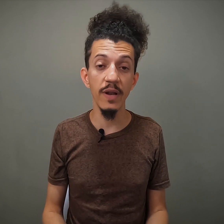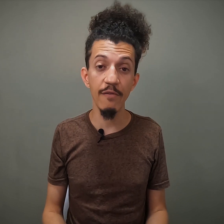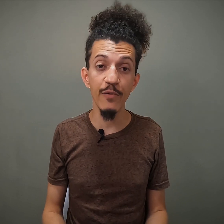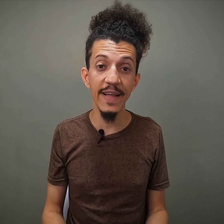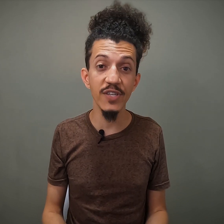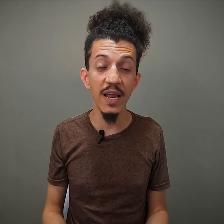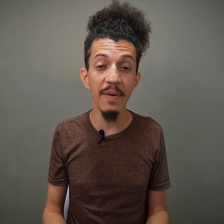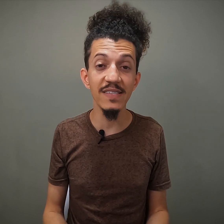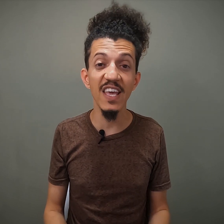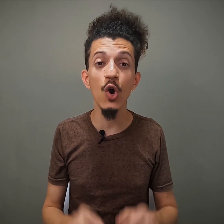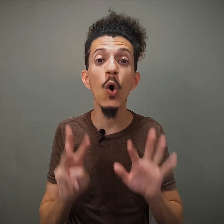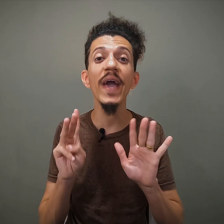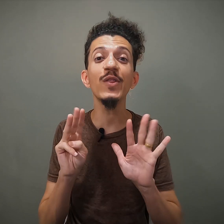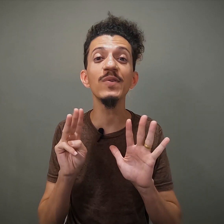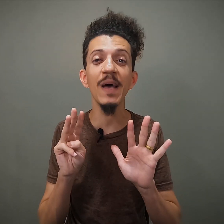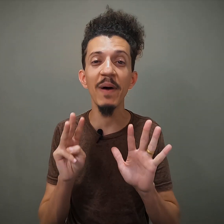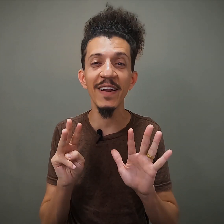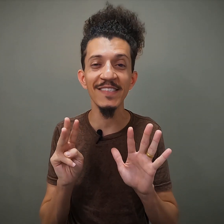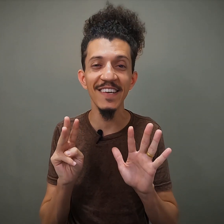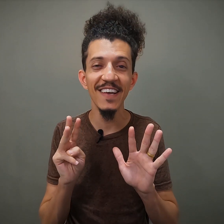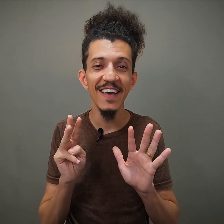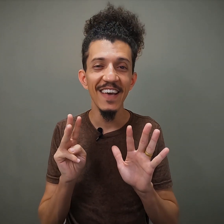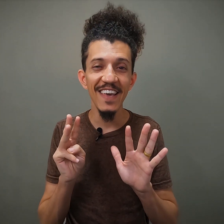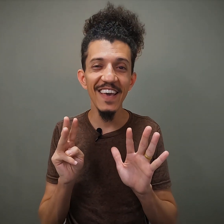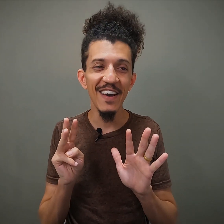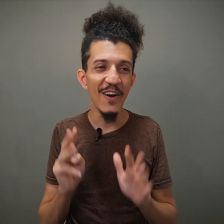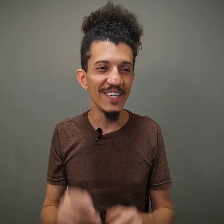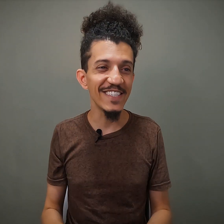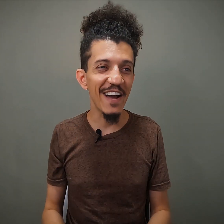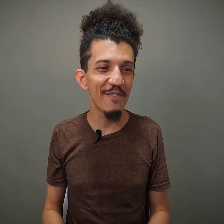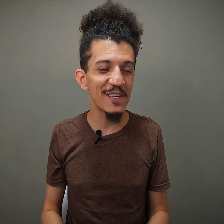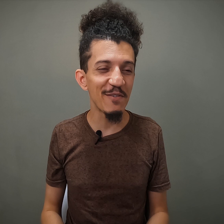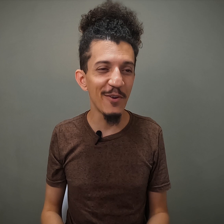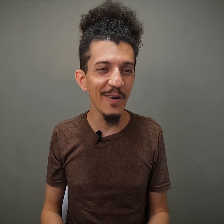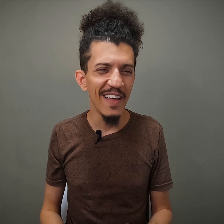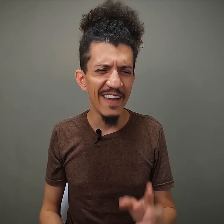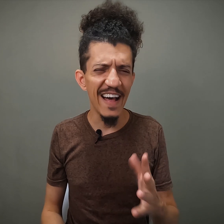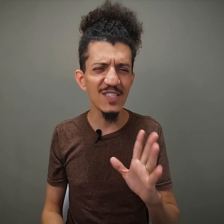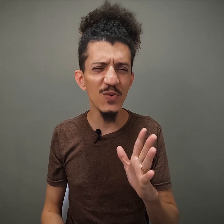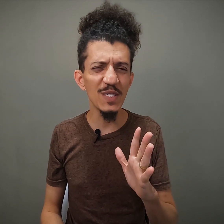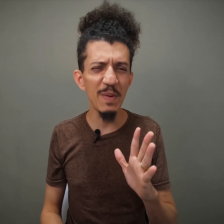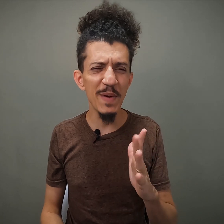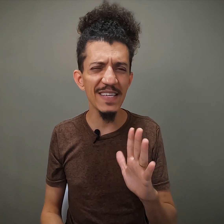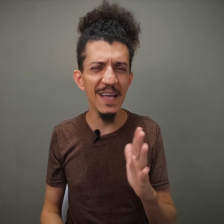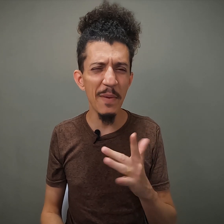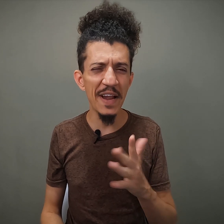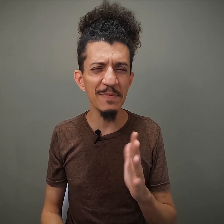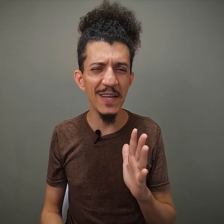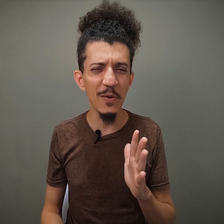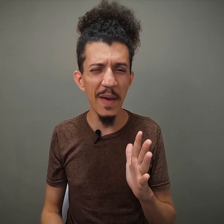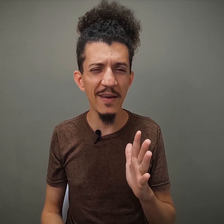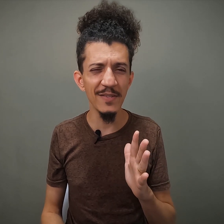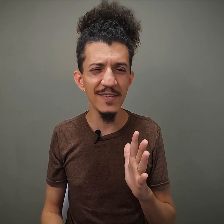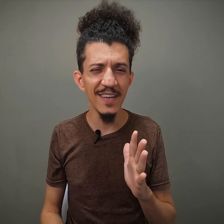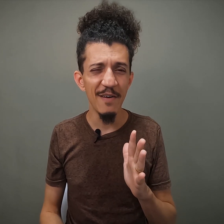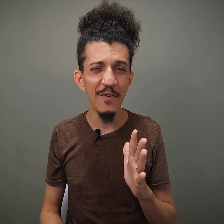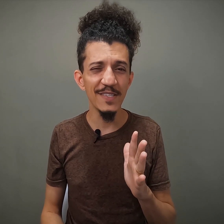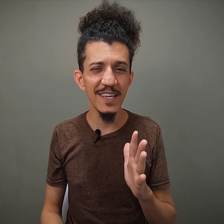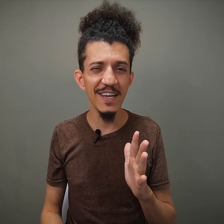tornar fluente em Libras em oito semanas. E, já te aviso, viu? Nas duas primeiras semanas, mais ou menos, você já